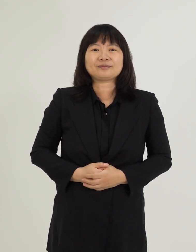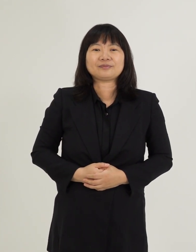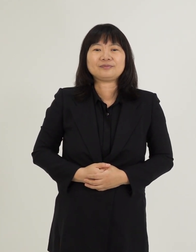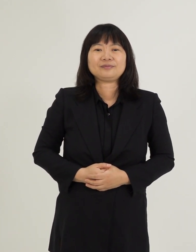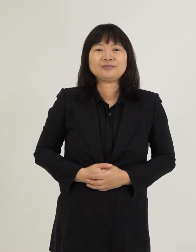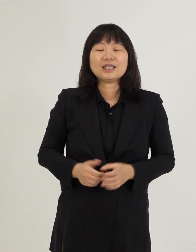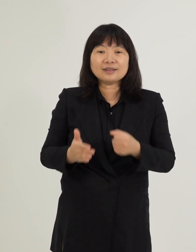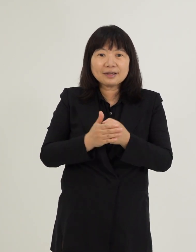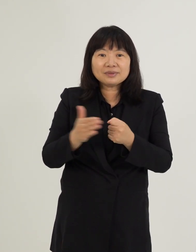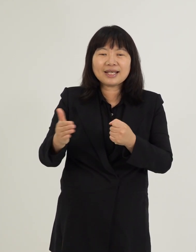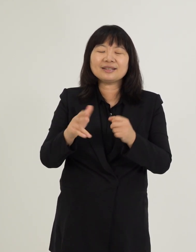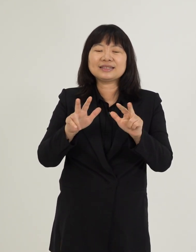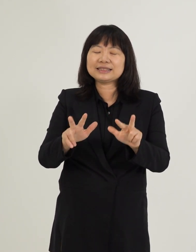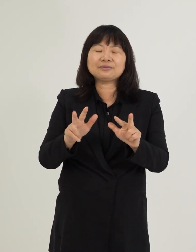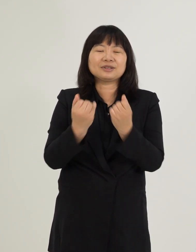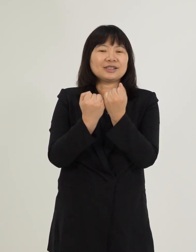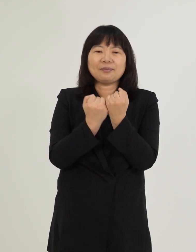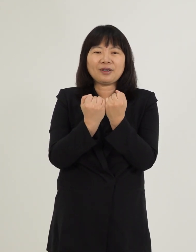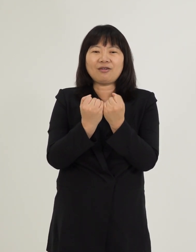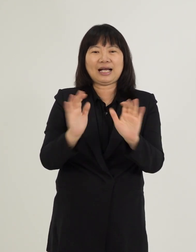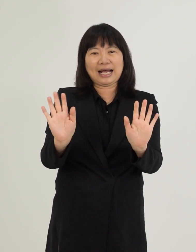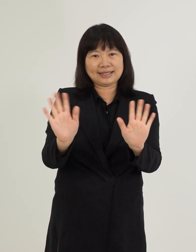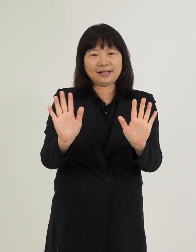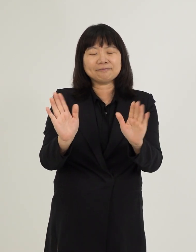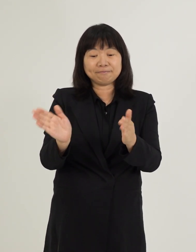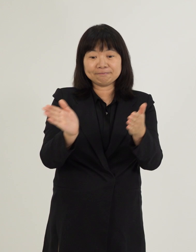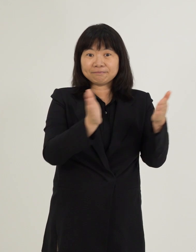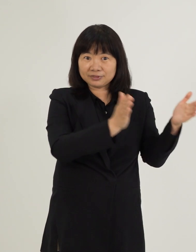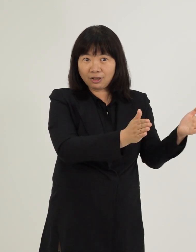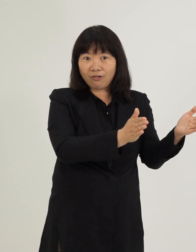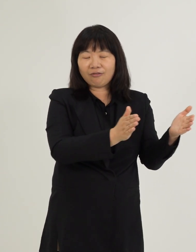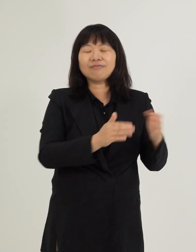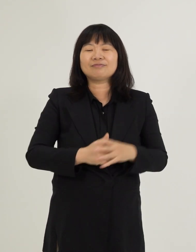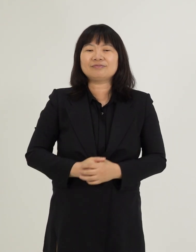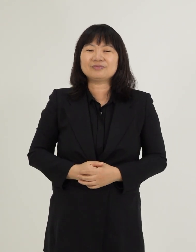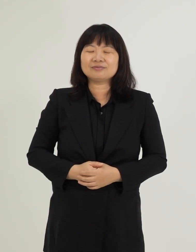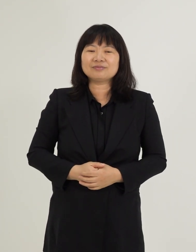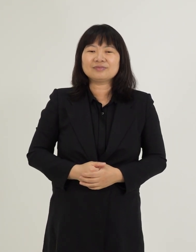스킵하고 지나가십시다. 근데 여기 우리가 또 하나